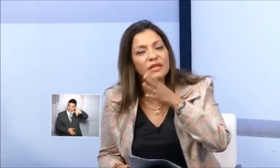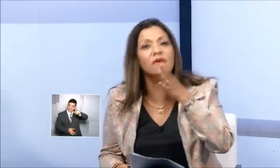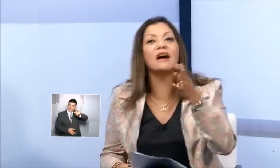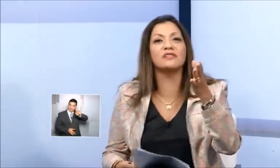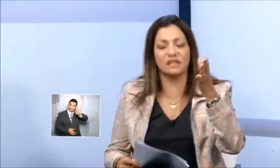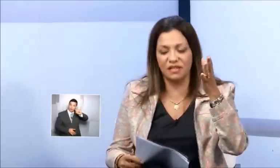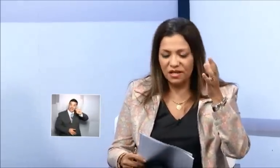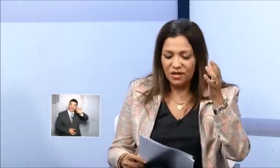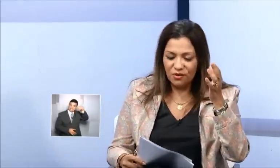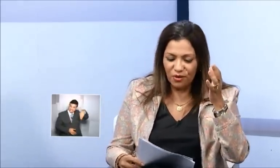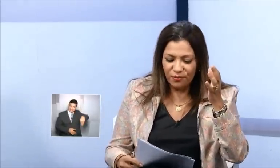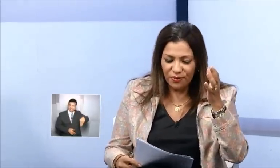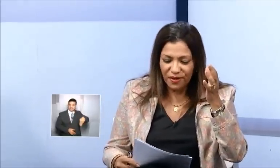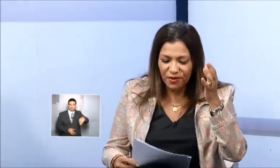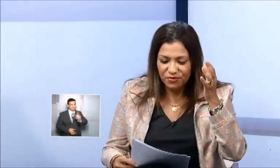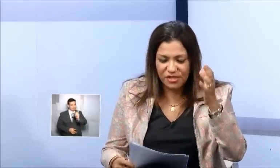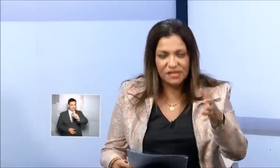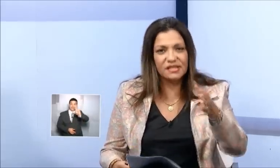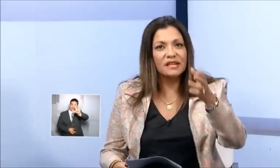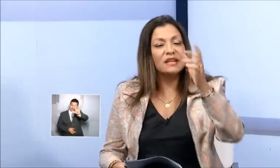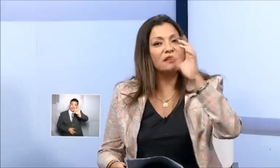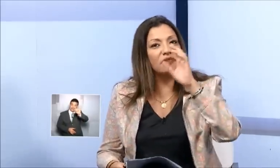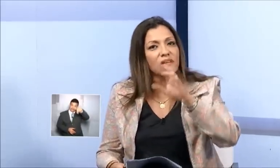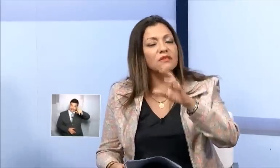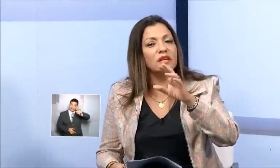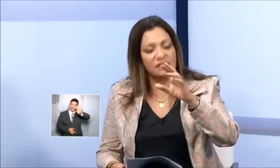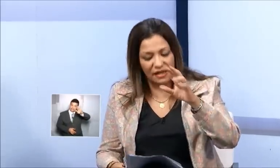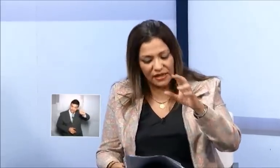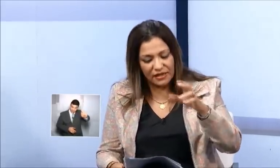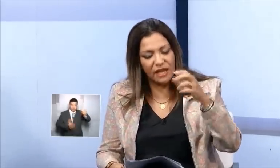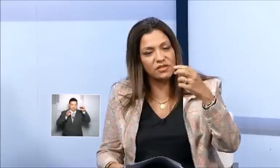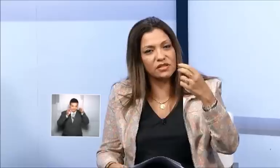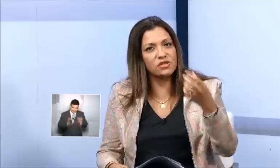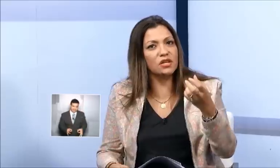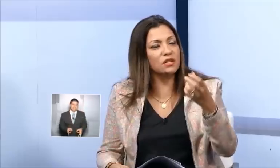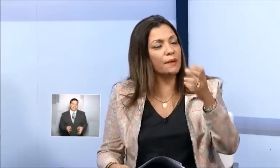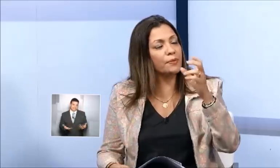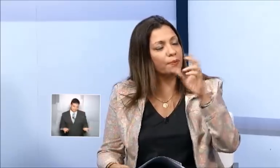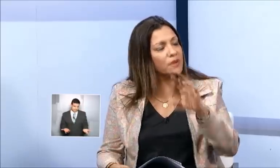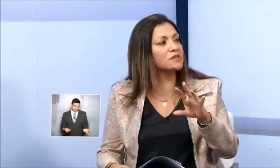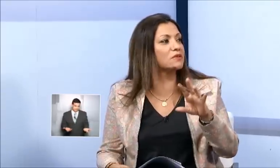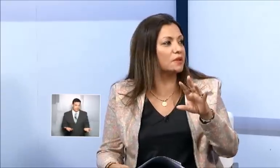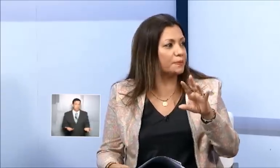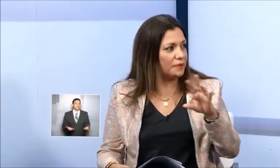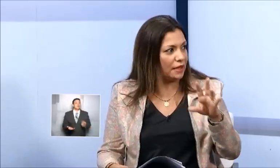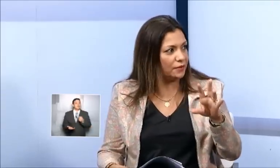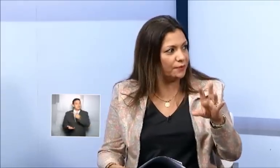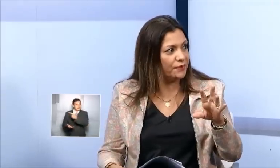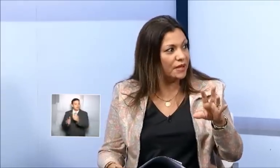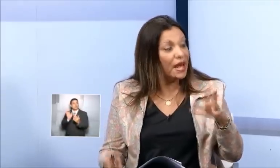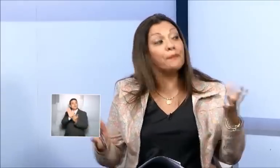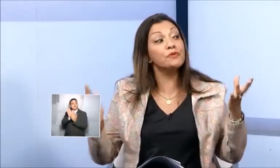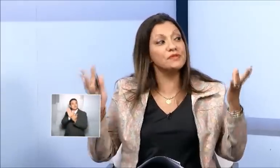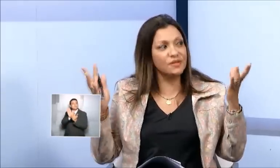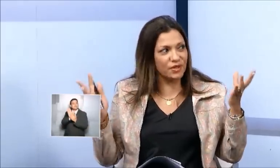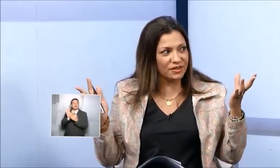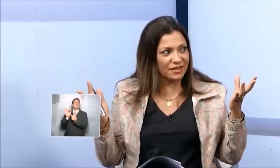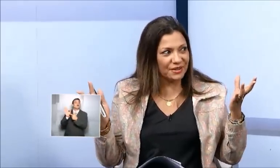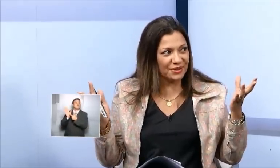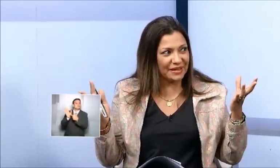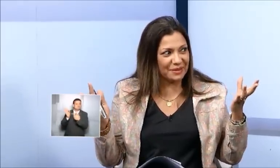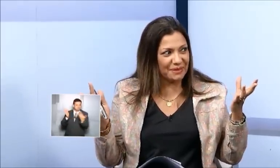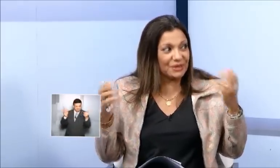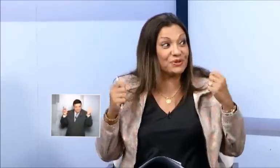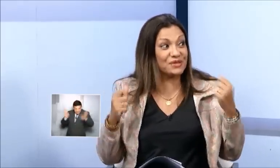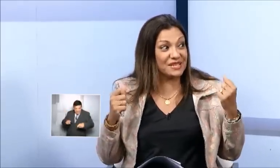não linguagem, como eu disse. Dentro dessa realidade, Cristiane, da proposta do deputado, é possível